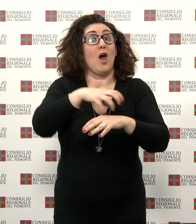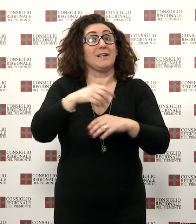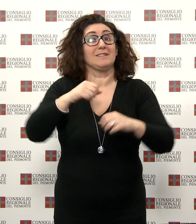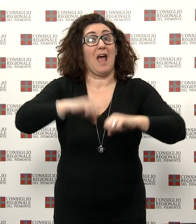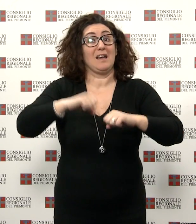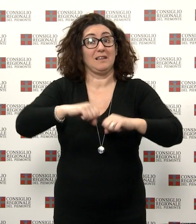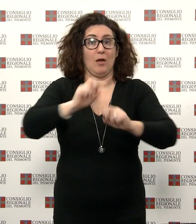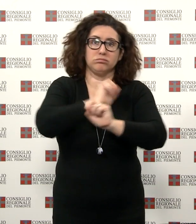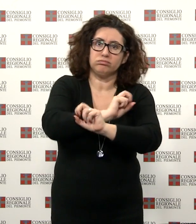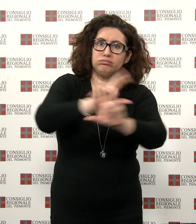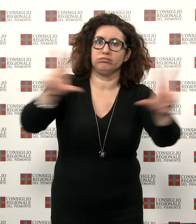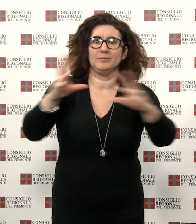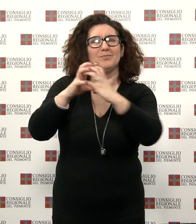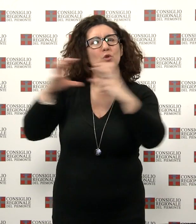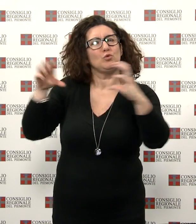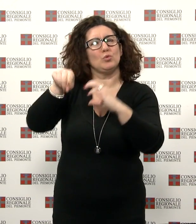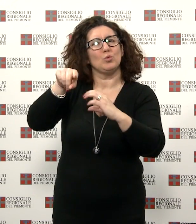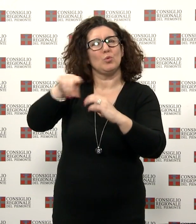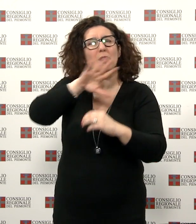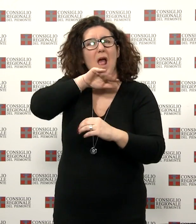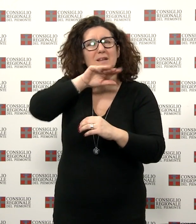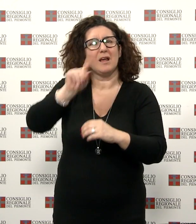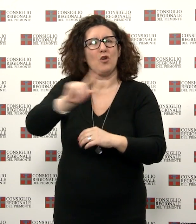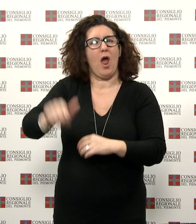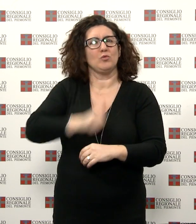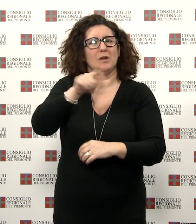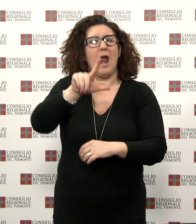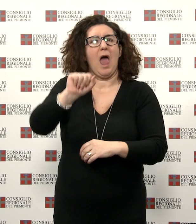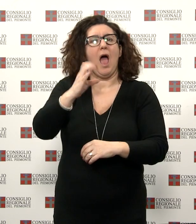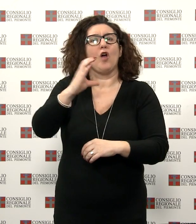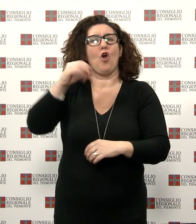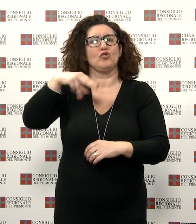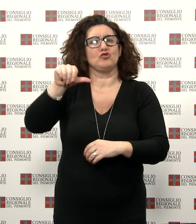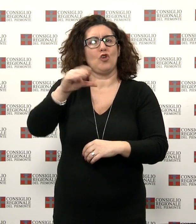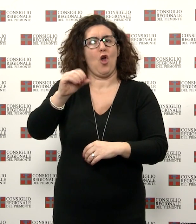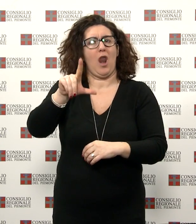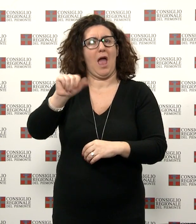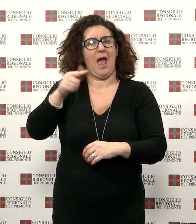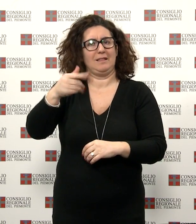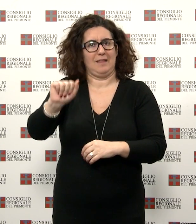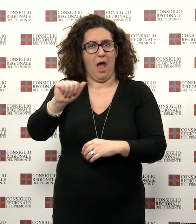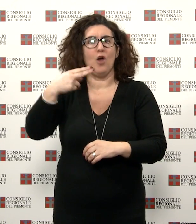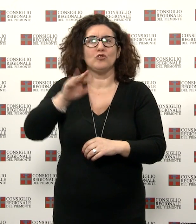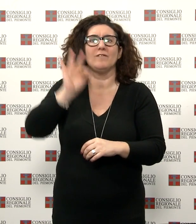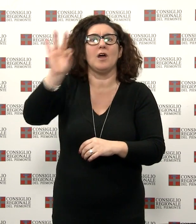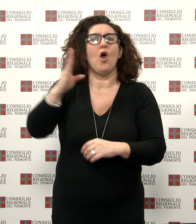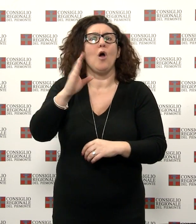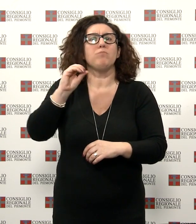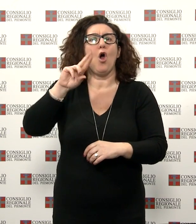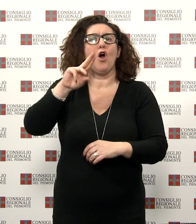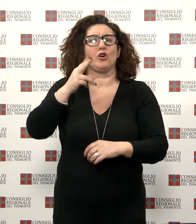sulla struttura per anziani non autosufficienti, la Consolata di Borgodale, dove sarebbero avvenuti abusi sugli